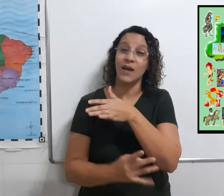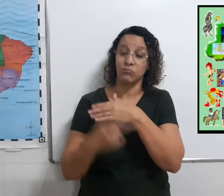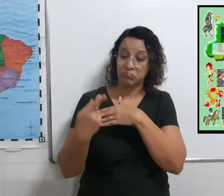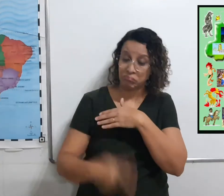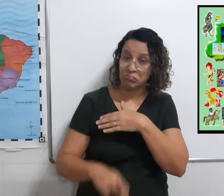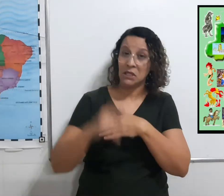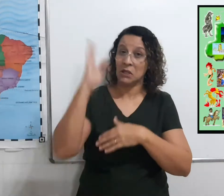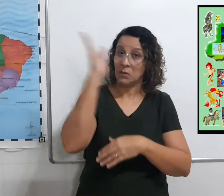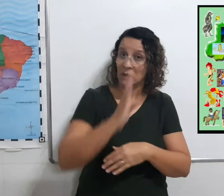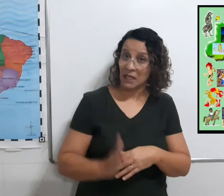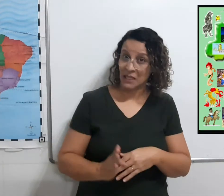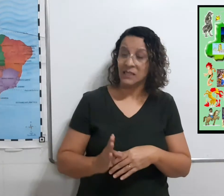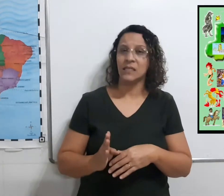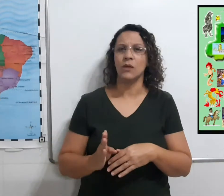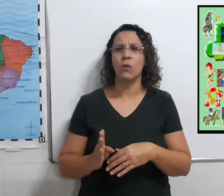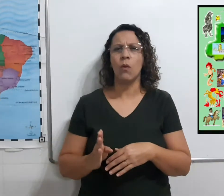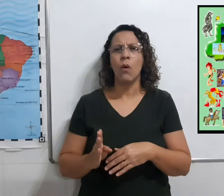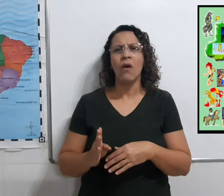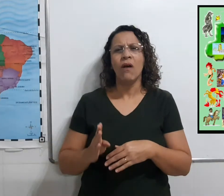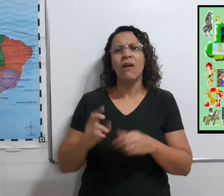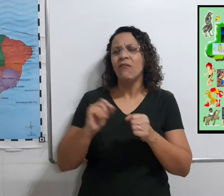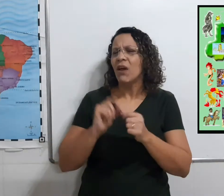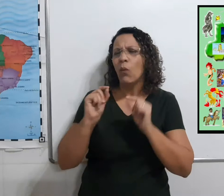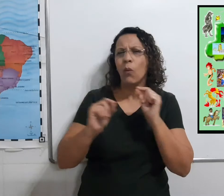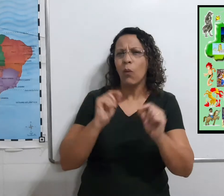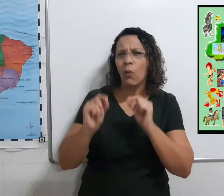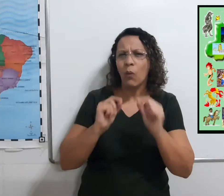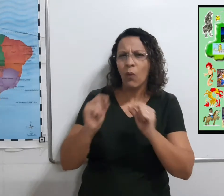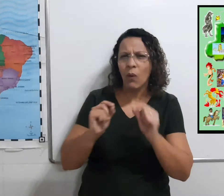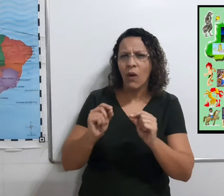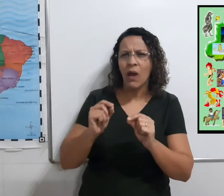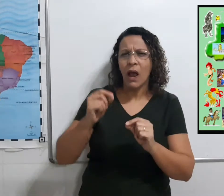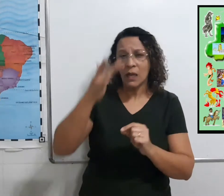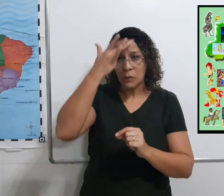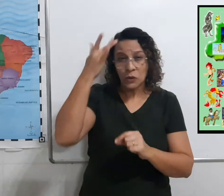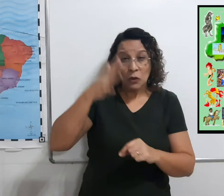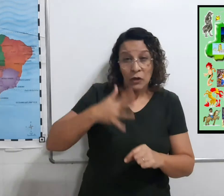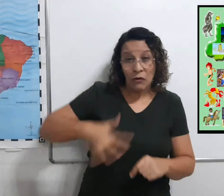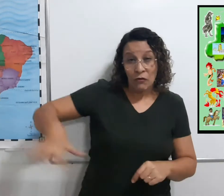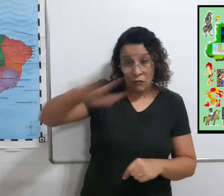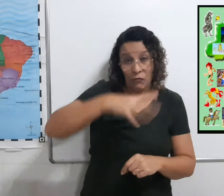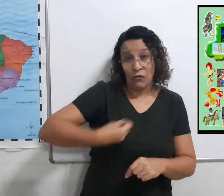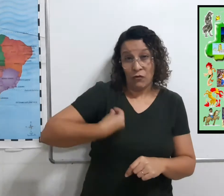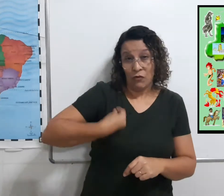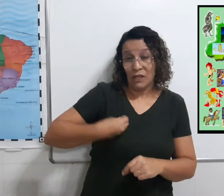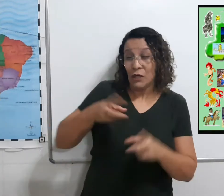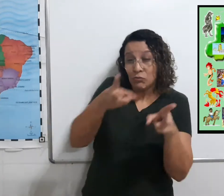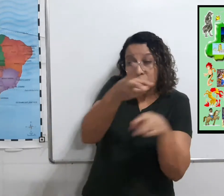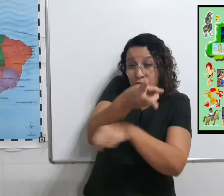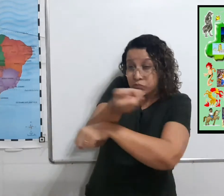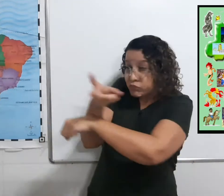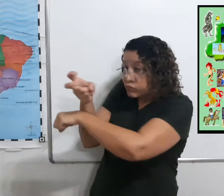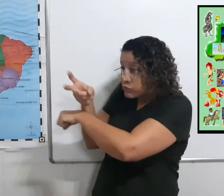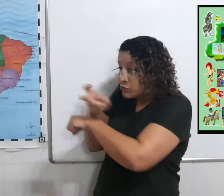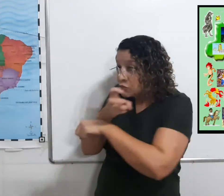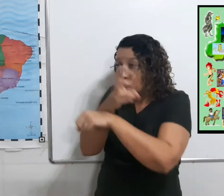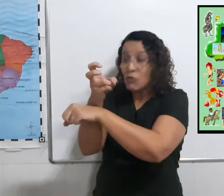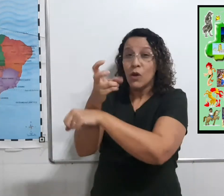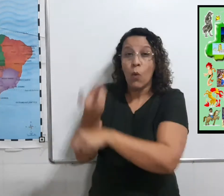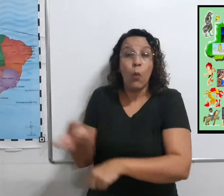habitantes absorverem diversas culturas de outros países, como comidas diferentes,